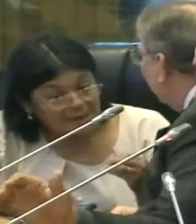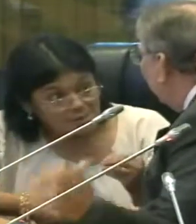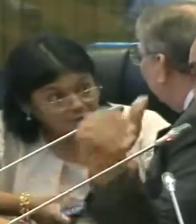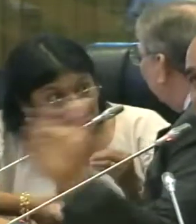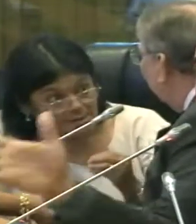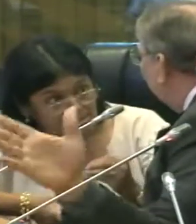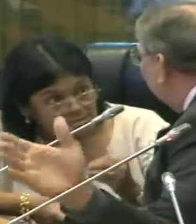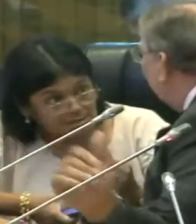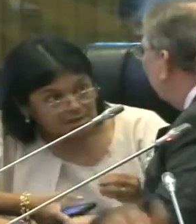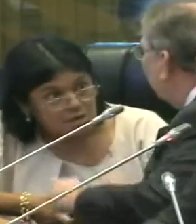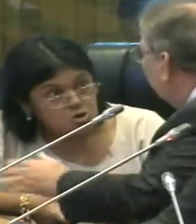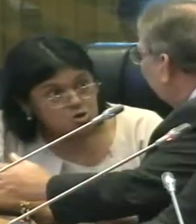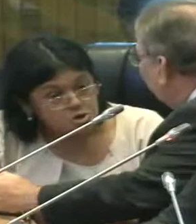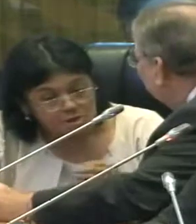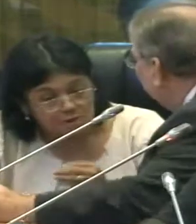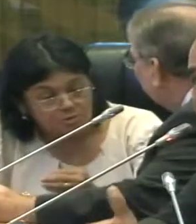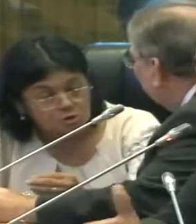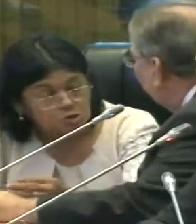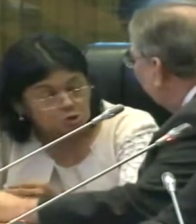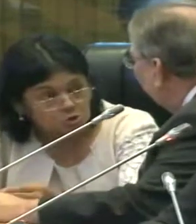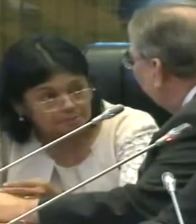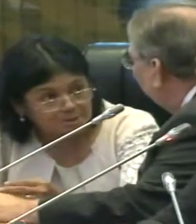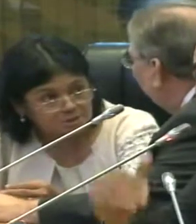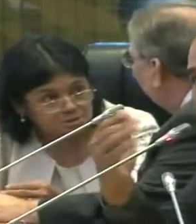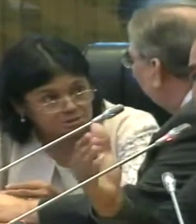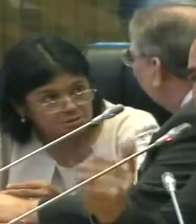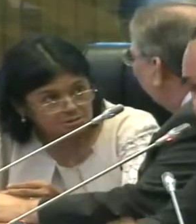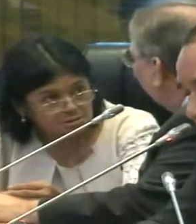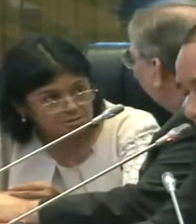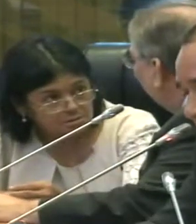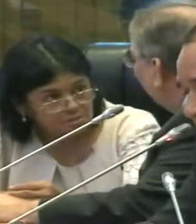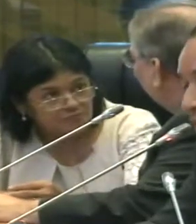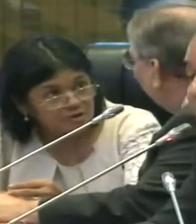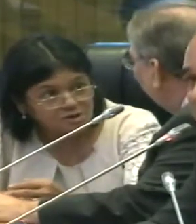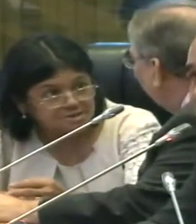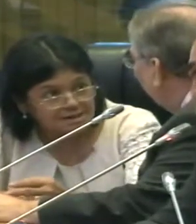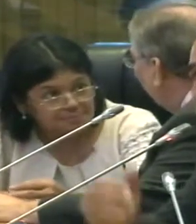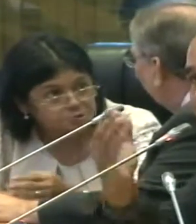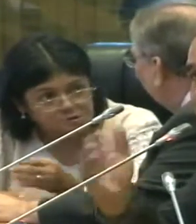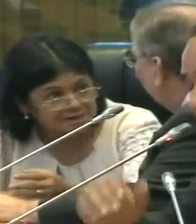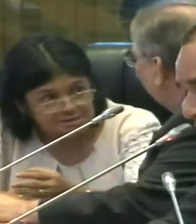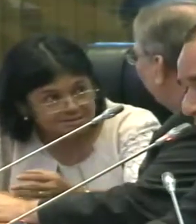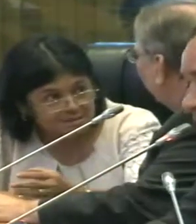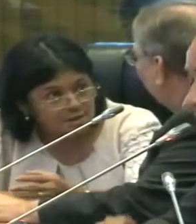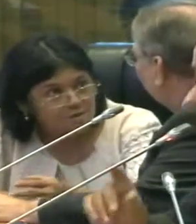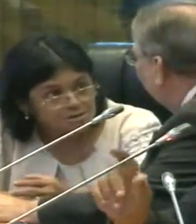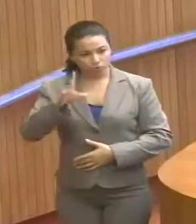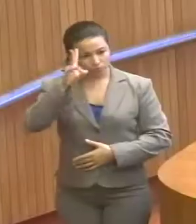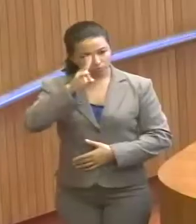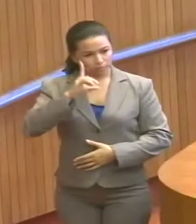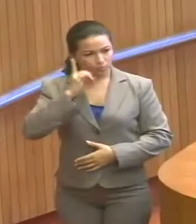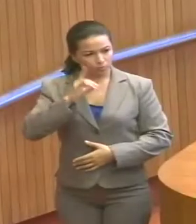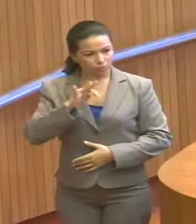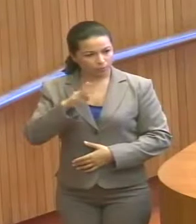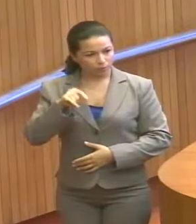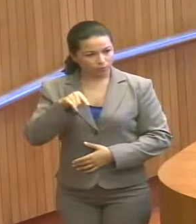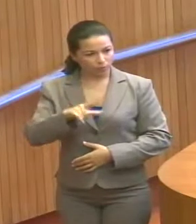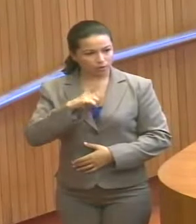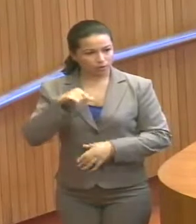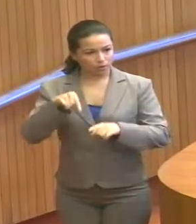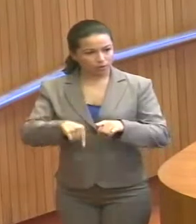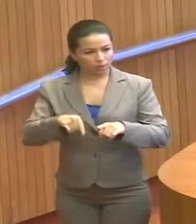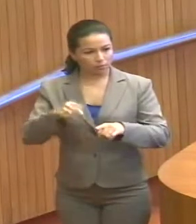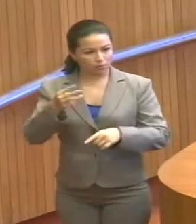grosseira, desrespeitosa com o cidadão. Então, eu quero também compartilhar... Deputado. Só lembrando, deputado Roberto, que ele está lá há